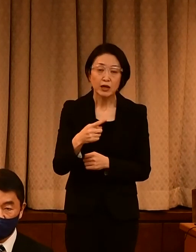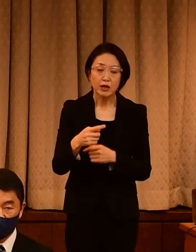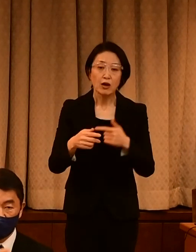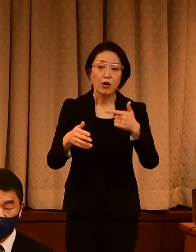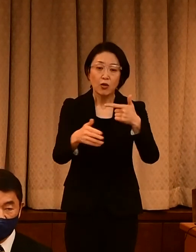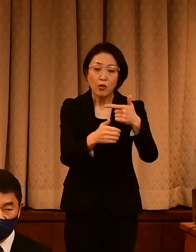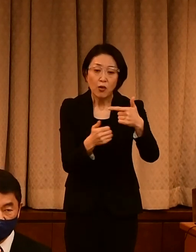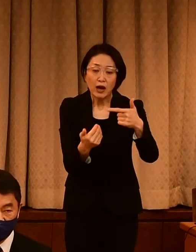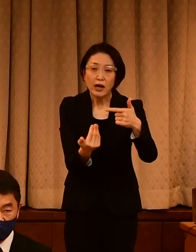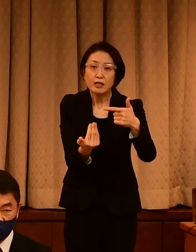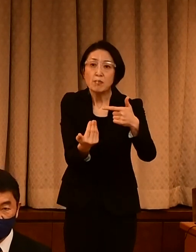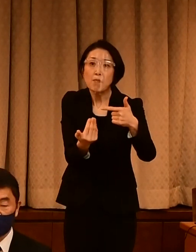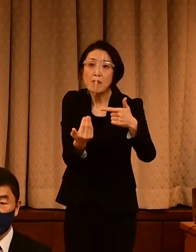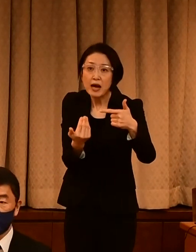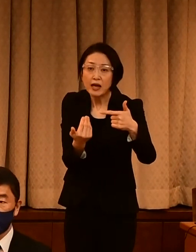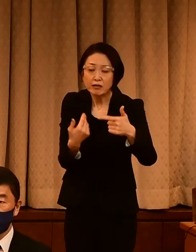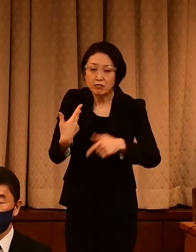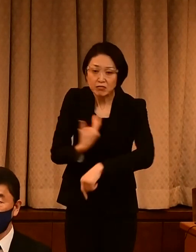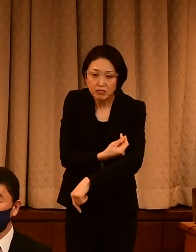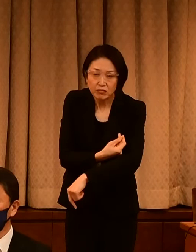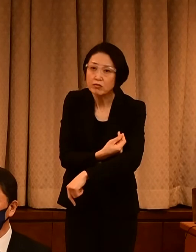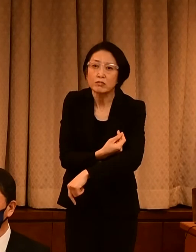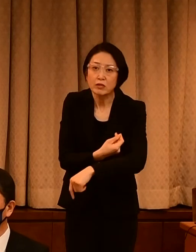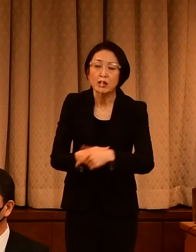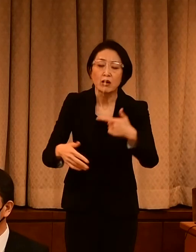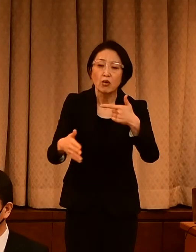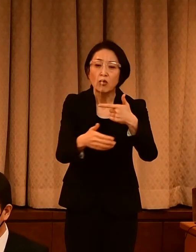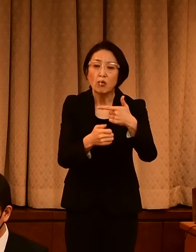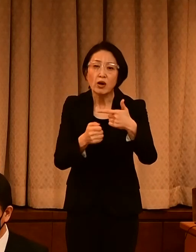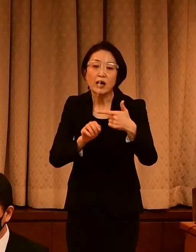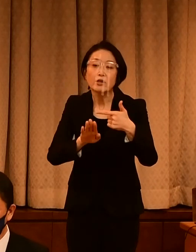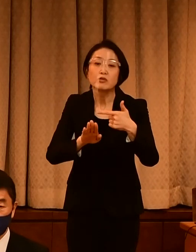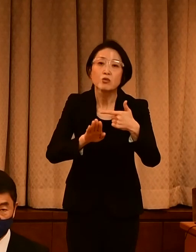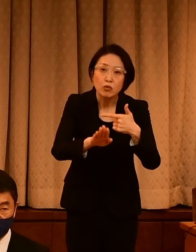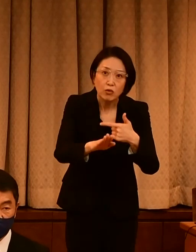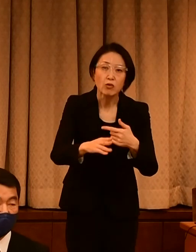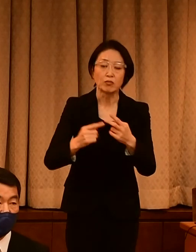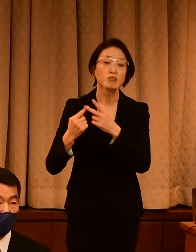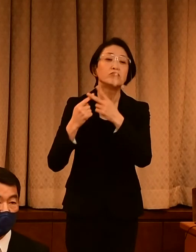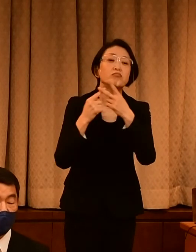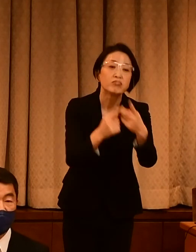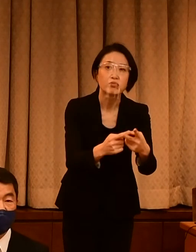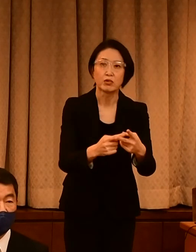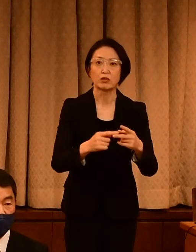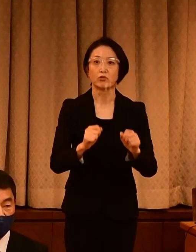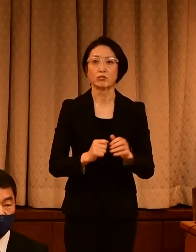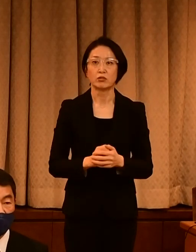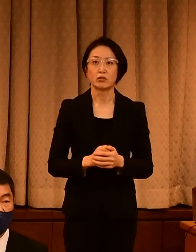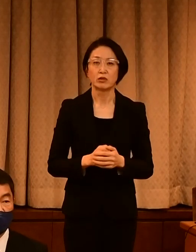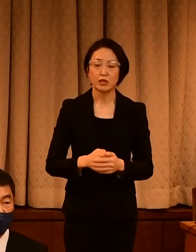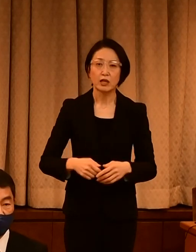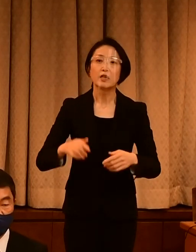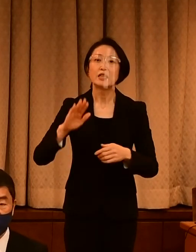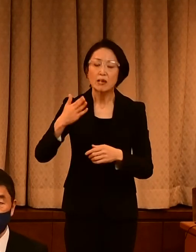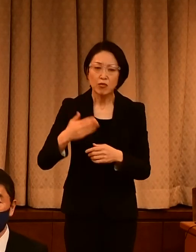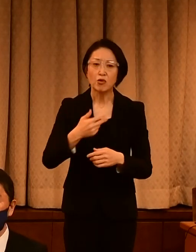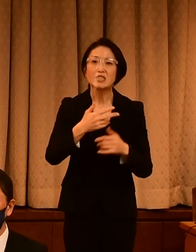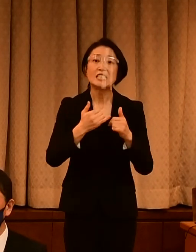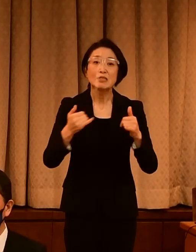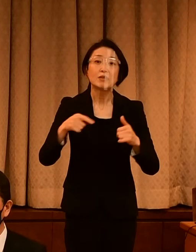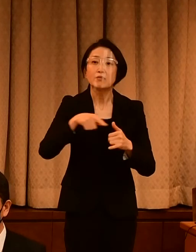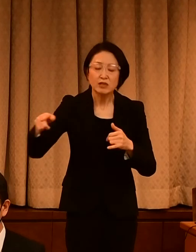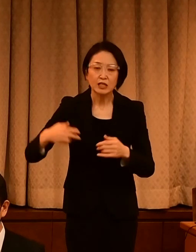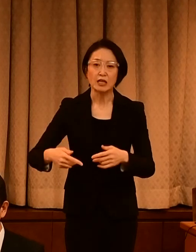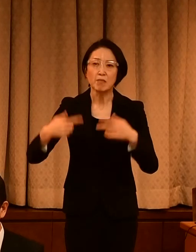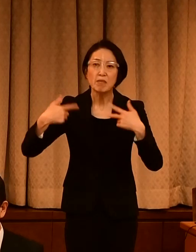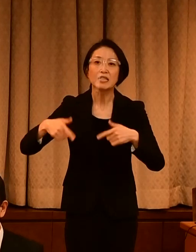つことがないように6ヶ月が過ぎてから、接種券が届くようにされているということです。でしかも毎日毎日送るわけにいきませんので、2週間単